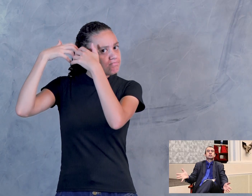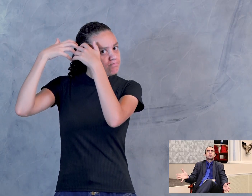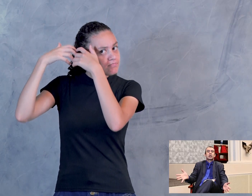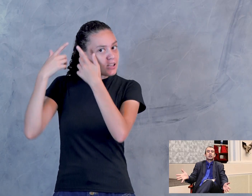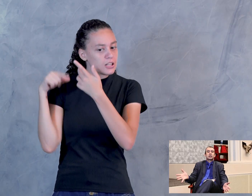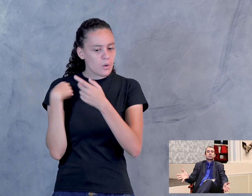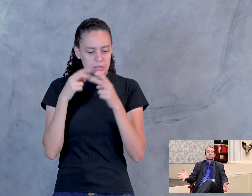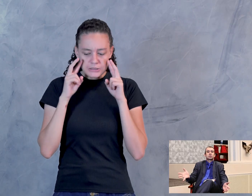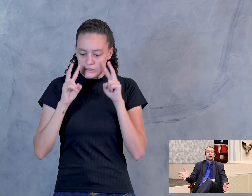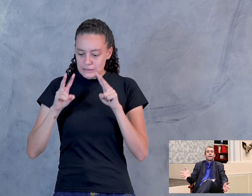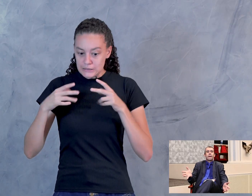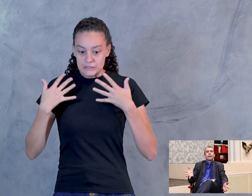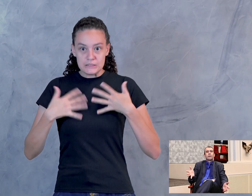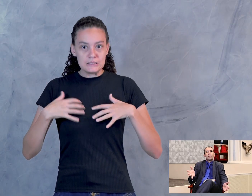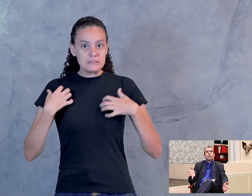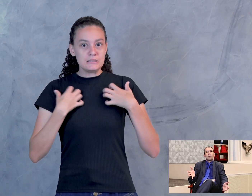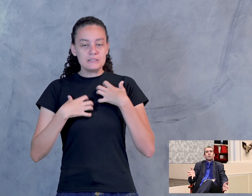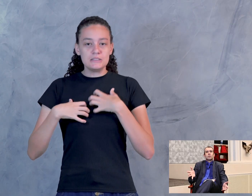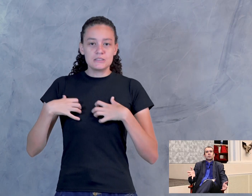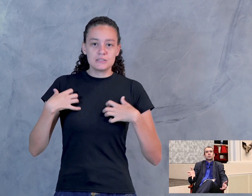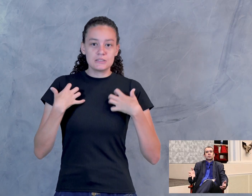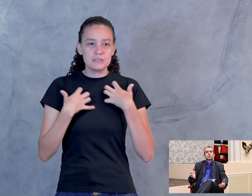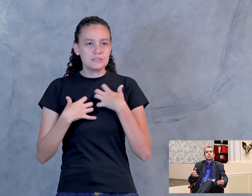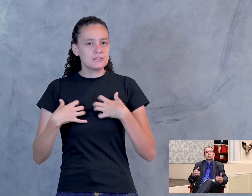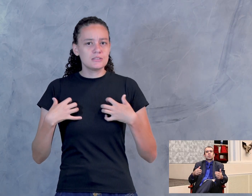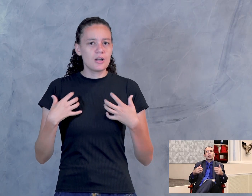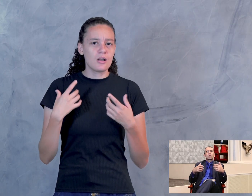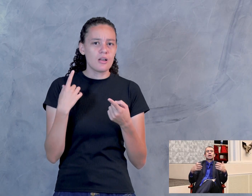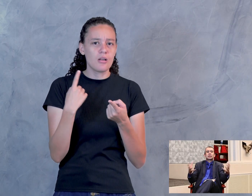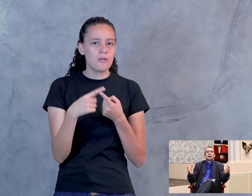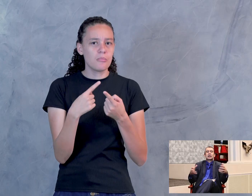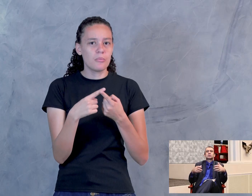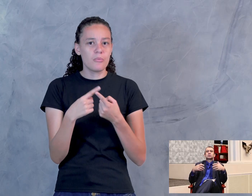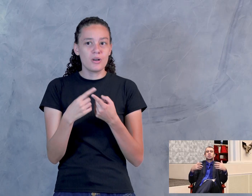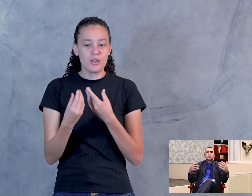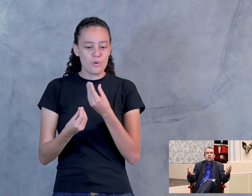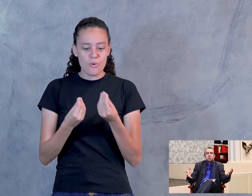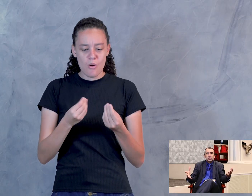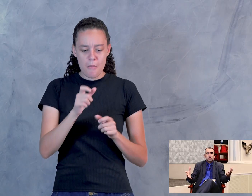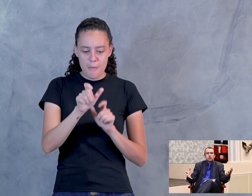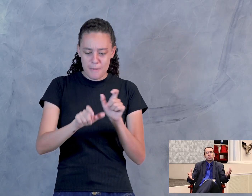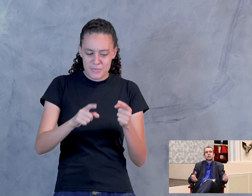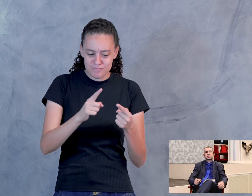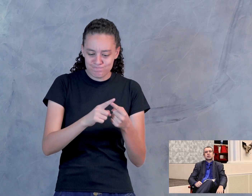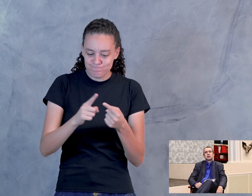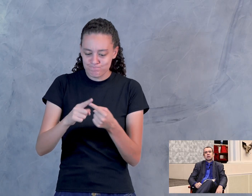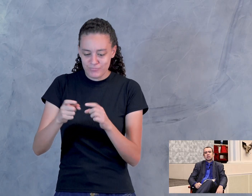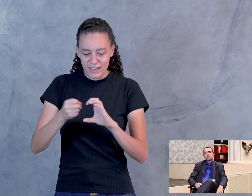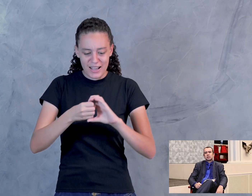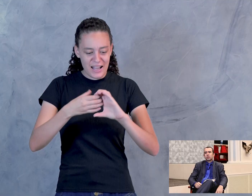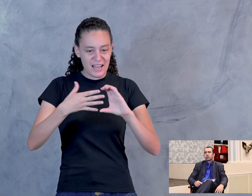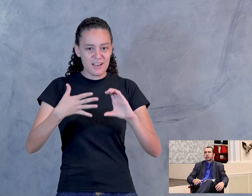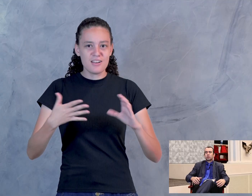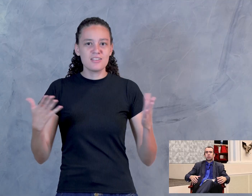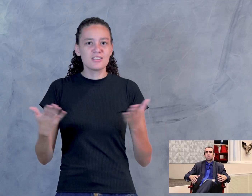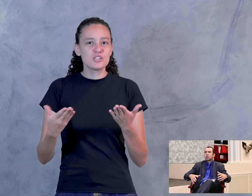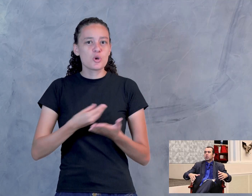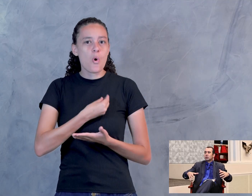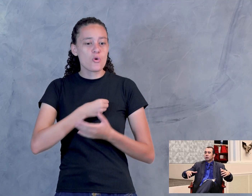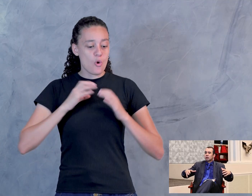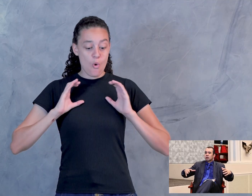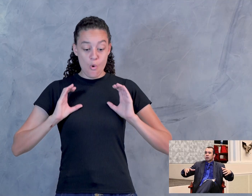nos desesperaríamos com a qualidade, o tipo das pessoas que estão